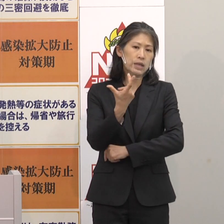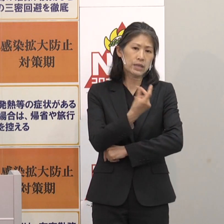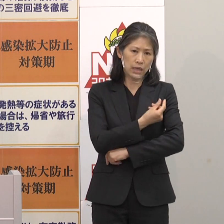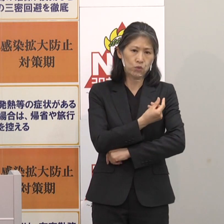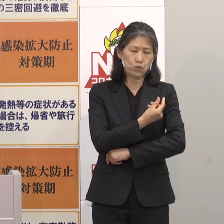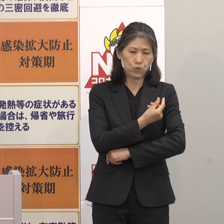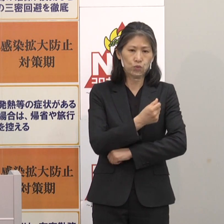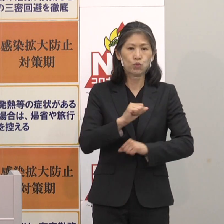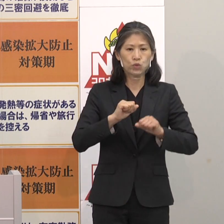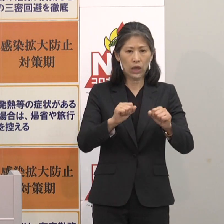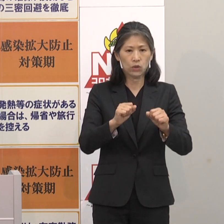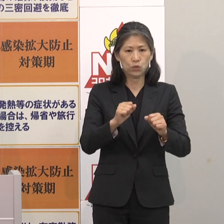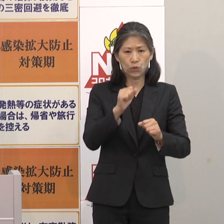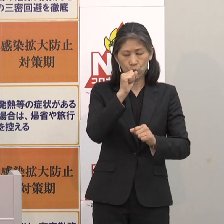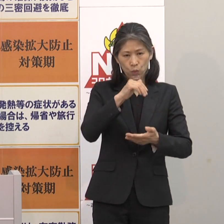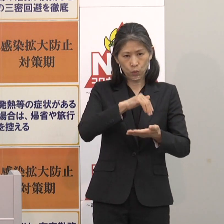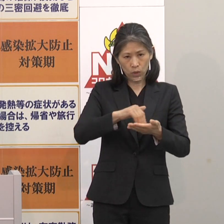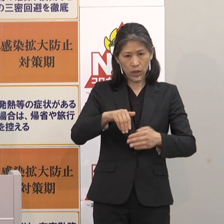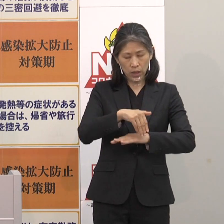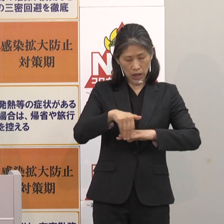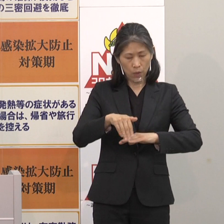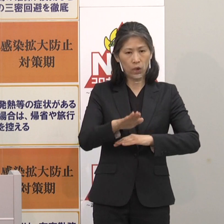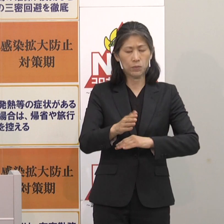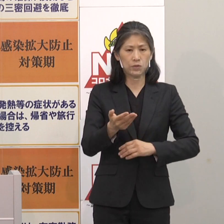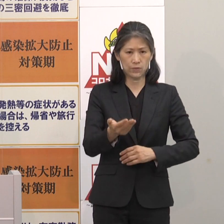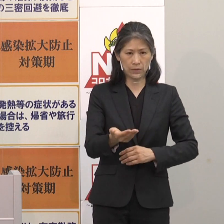と量の問題もありますしですね、